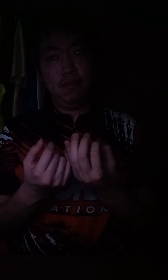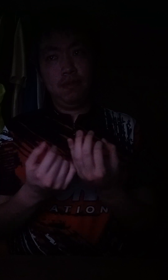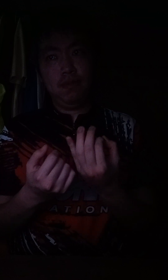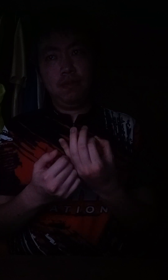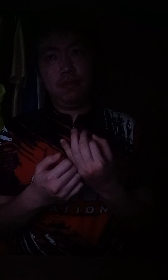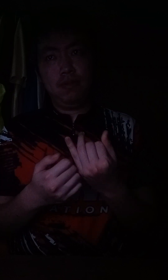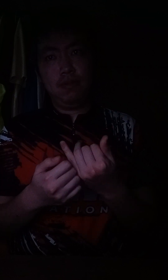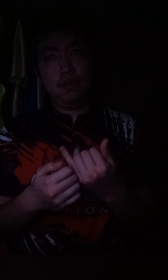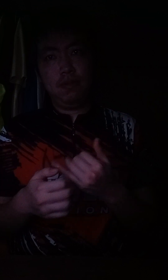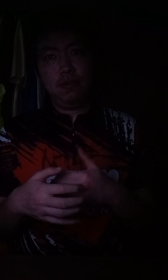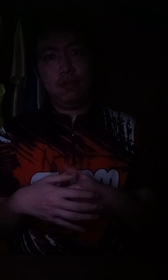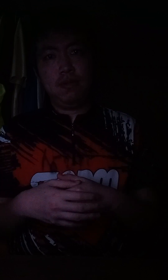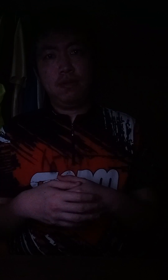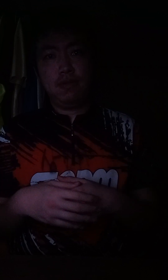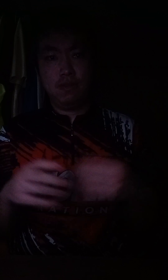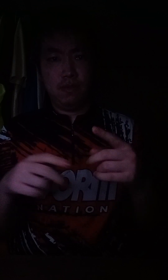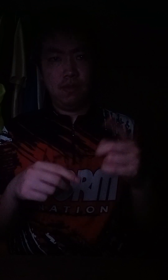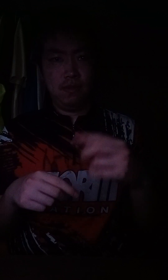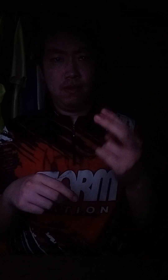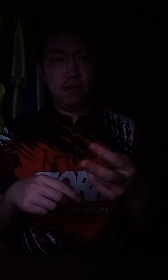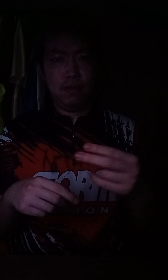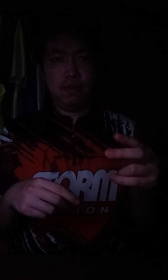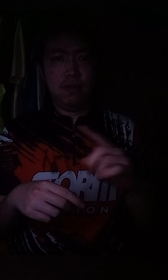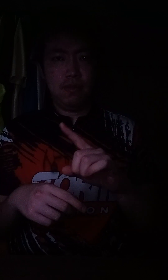그 계란 후라이랑 밥이랑